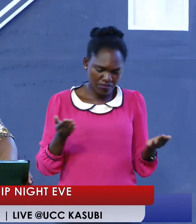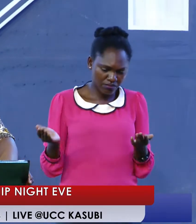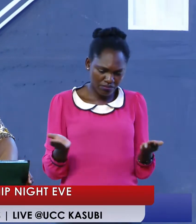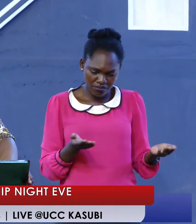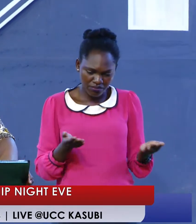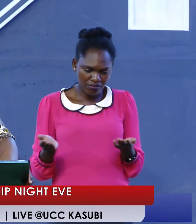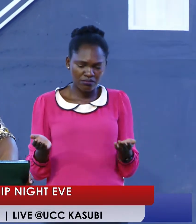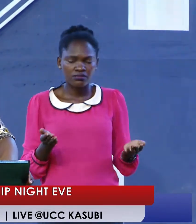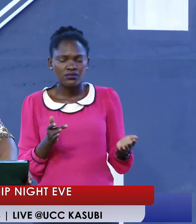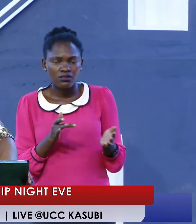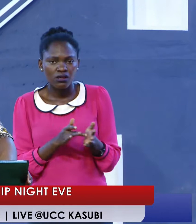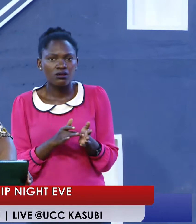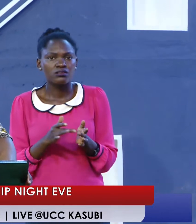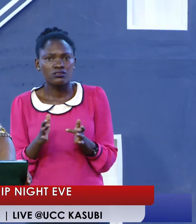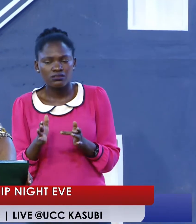Oliwa,